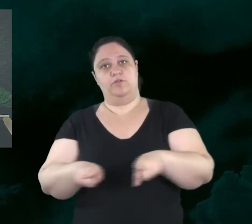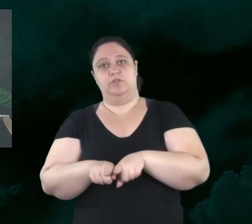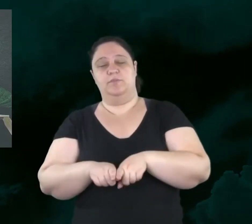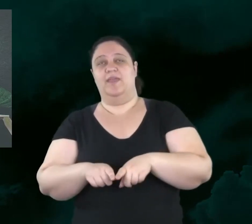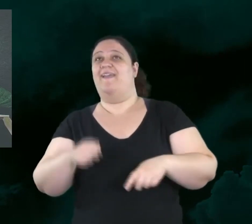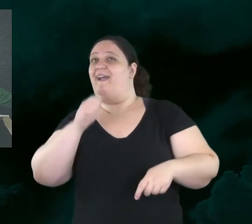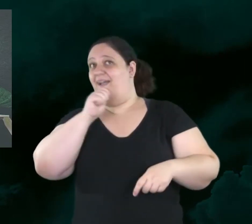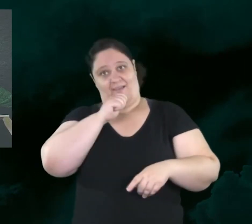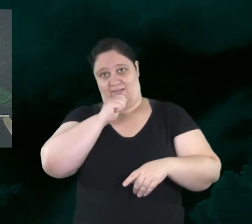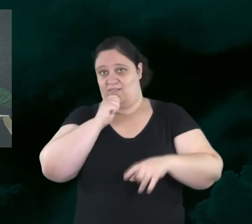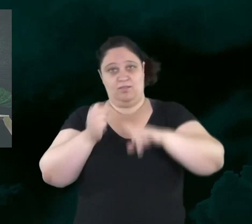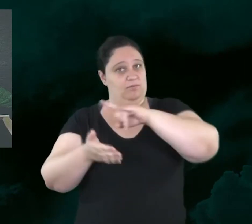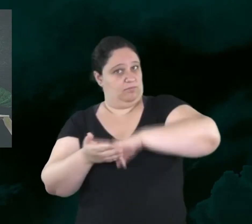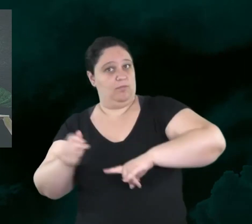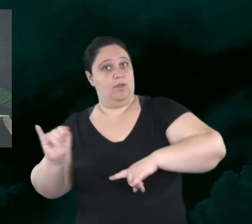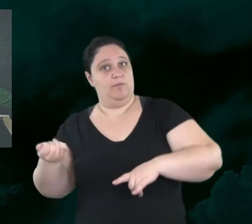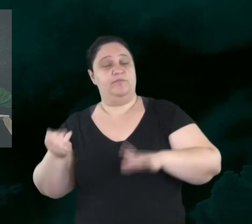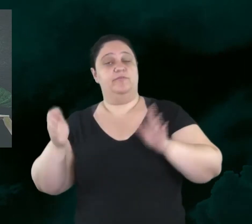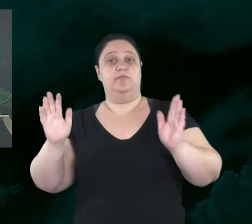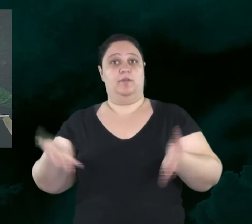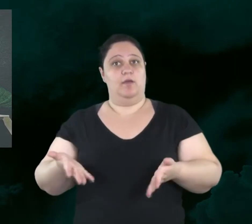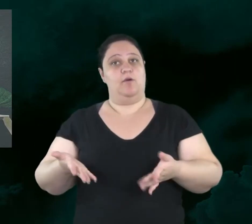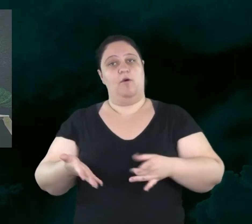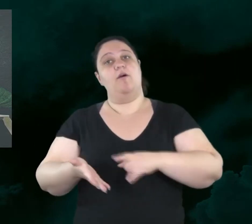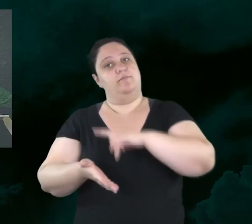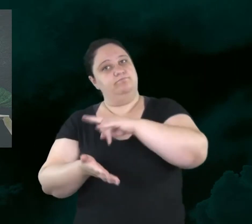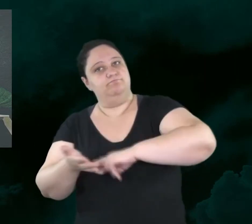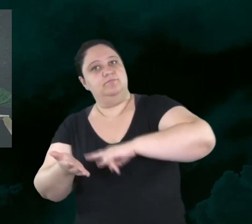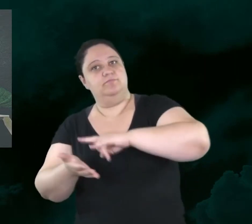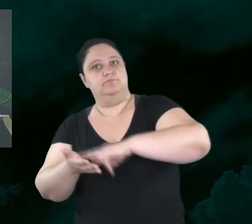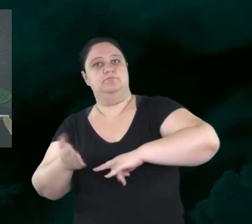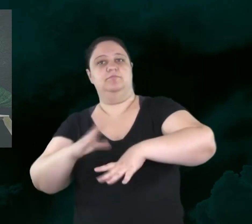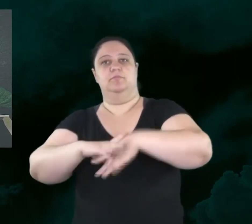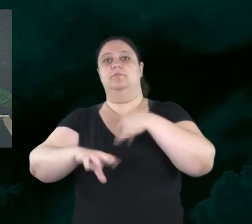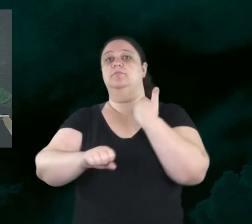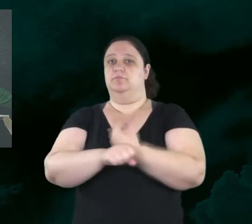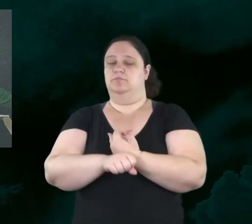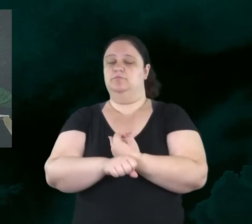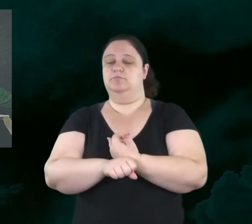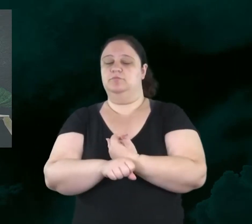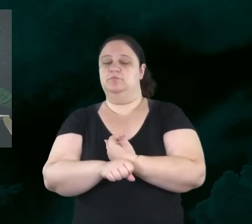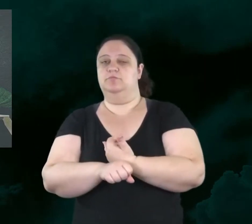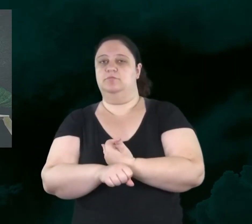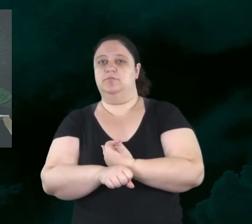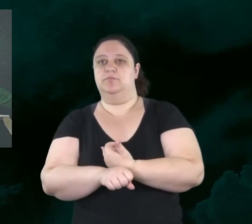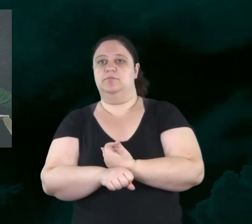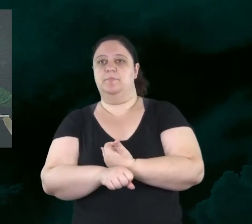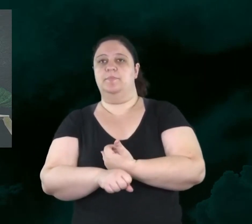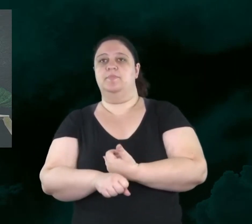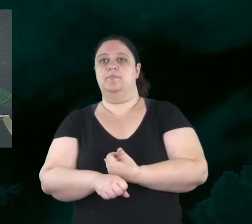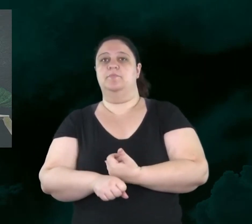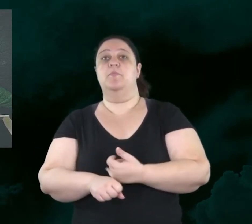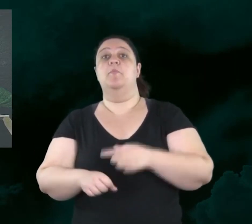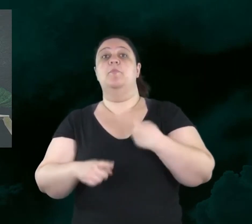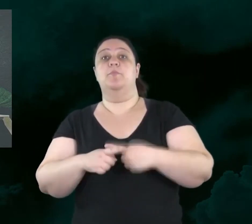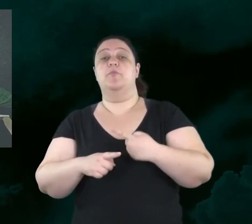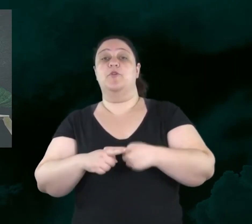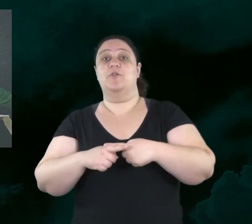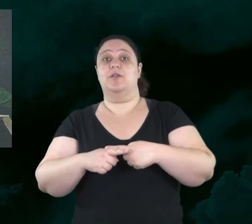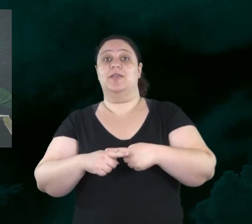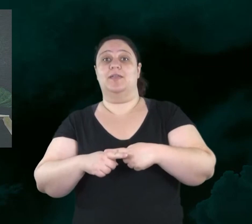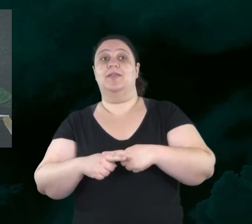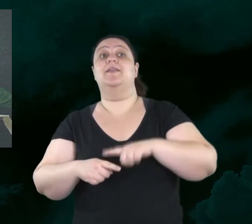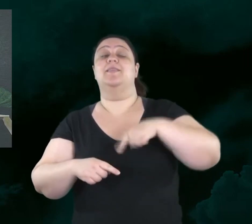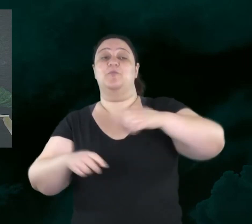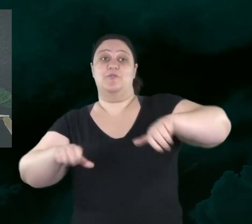fazer a inscrição no Instituto Vida para Todos, para que nós possamos dar um serviço cada vez melhor,